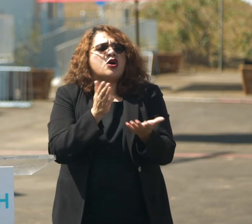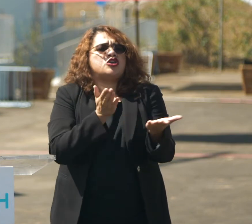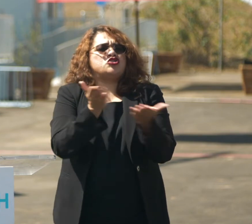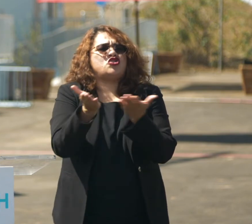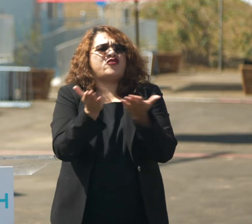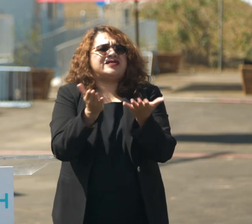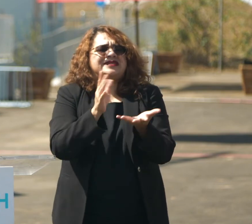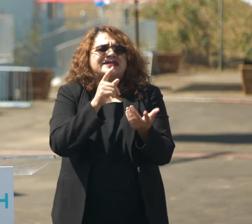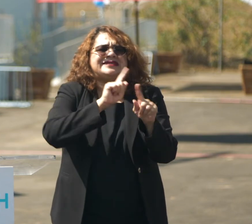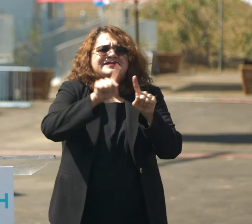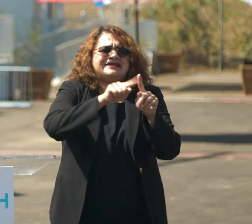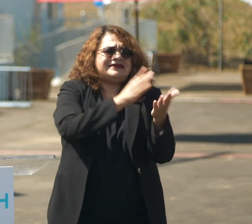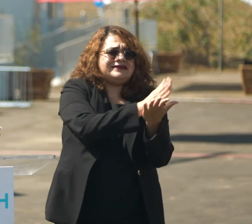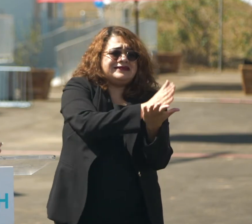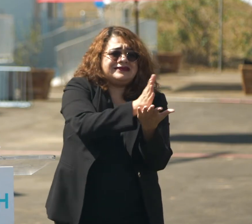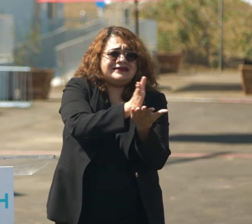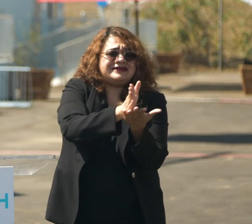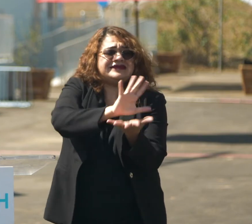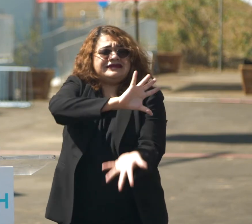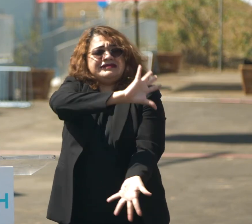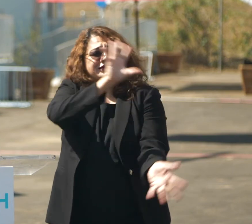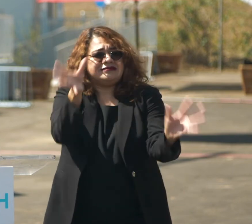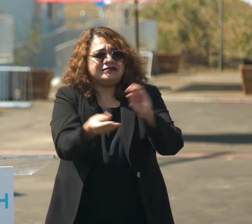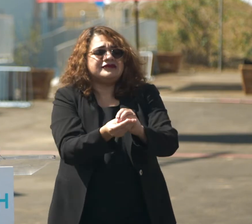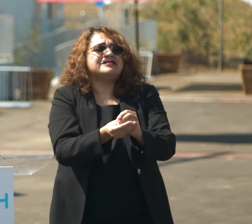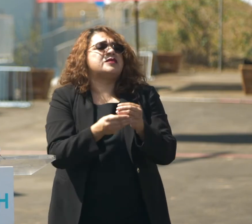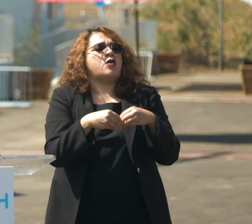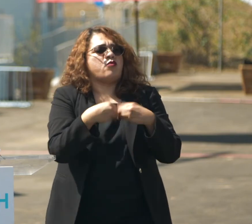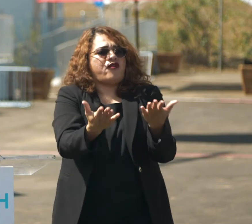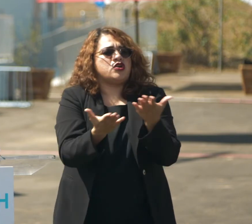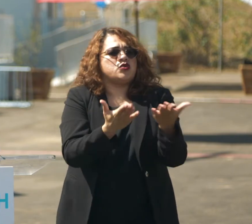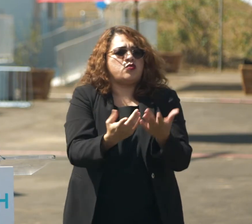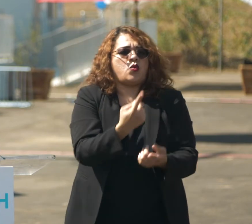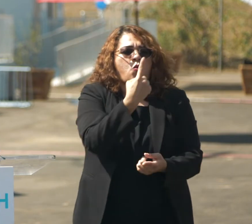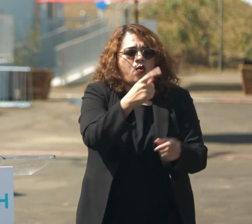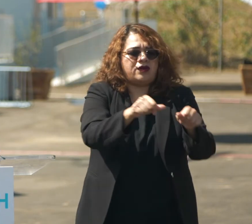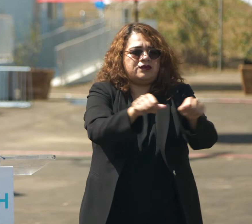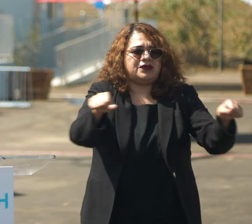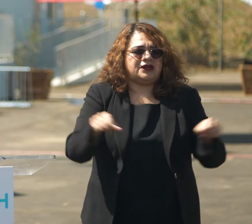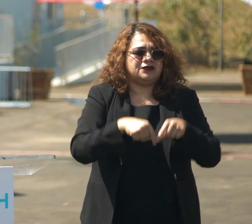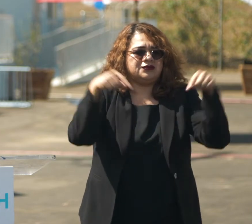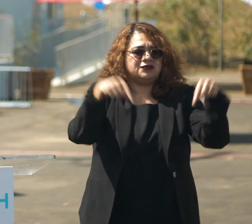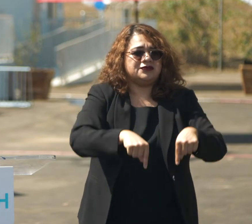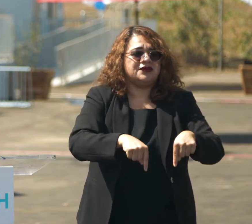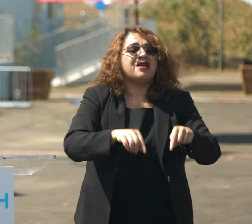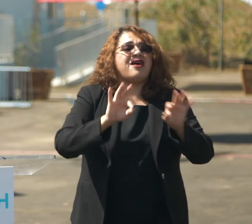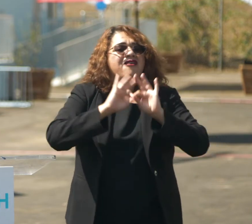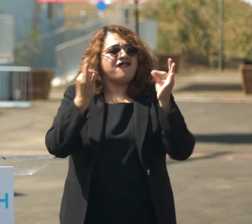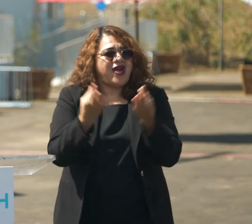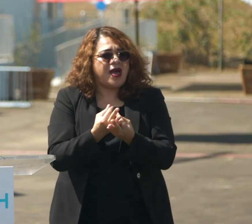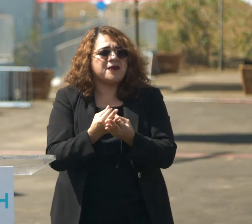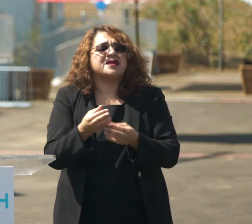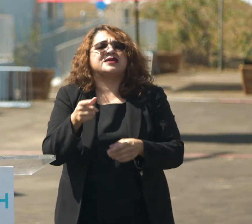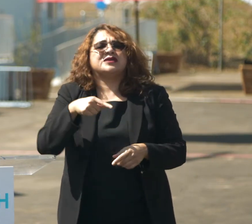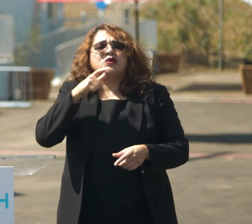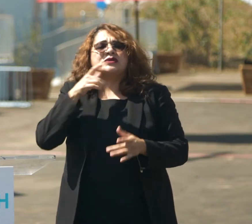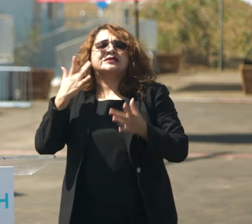en Cabrillo han podido trabajar juntos para ayudar a las personas sin hogar y las familias a lograr